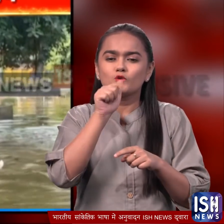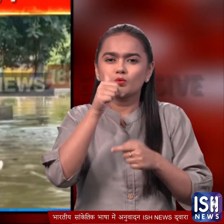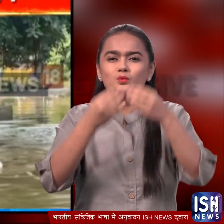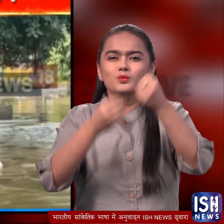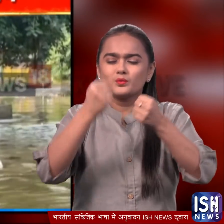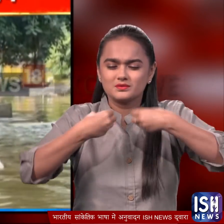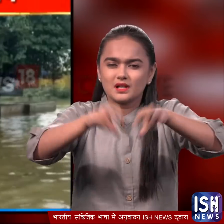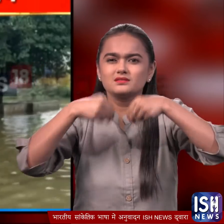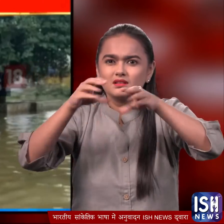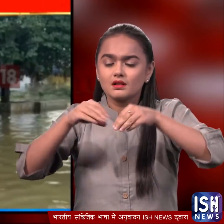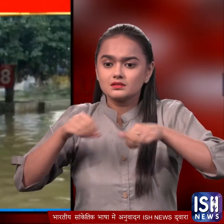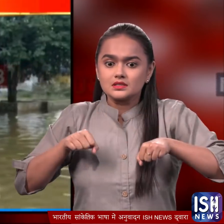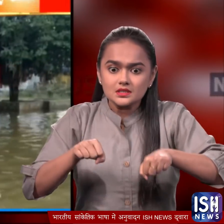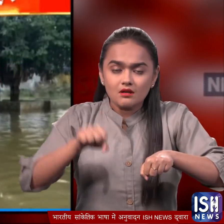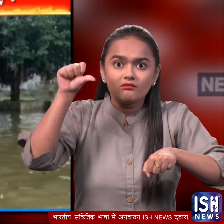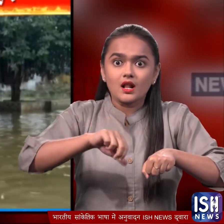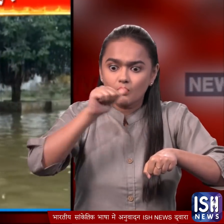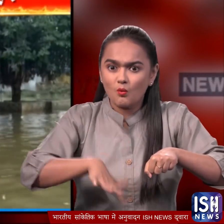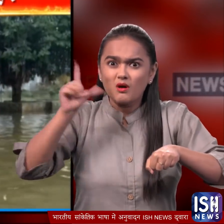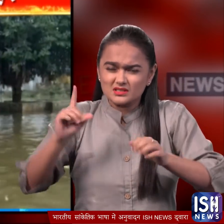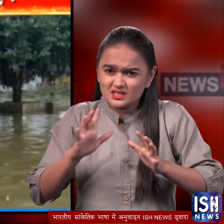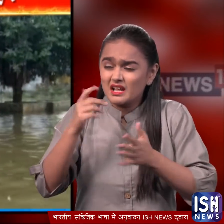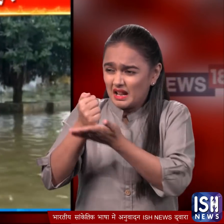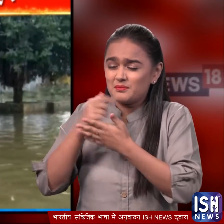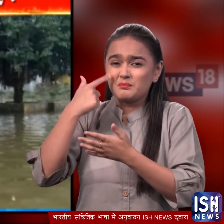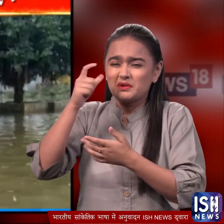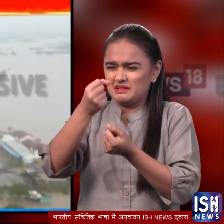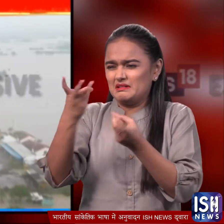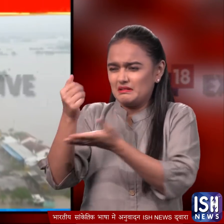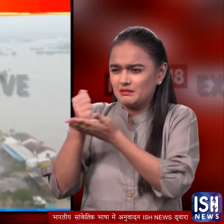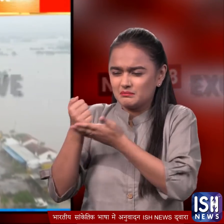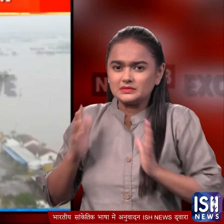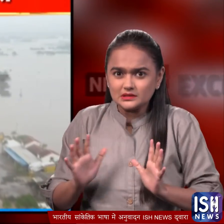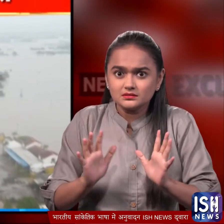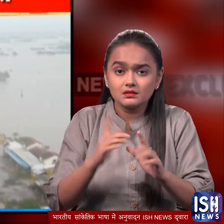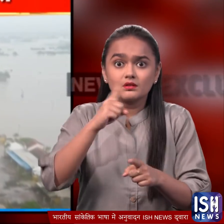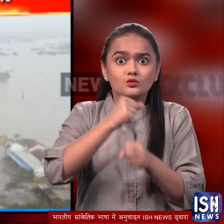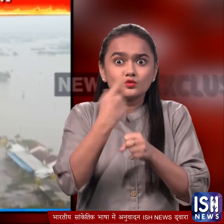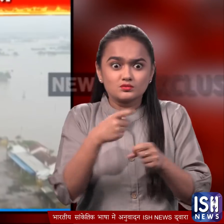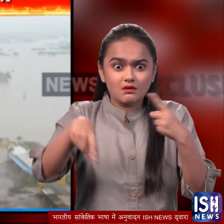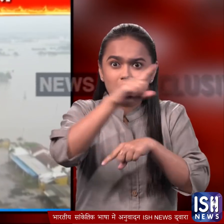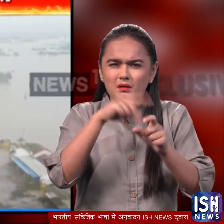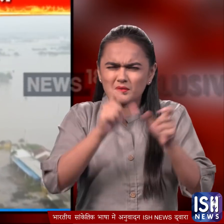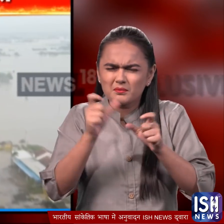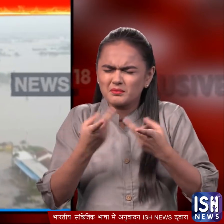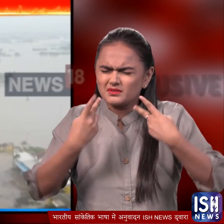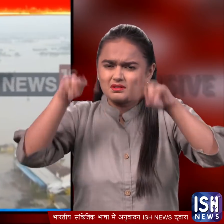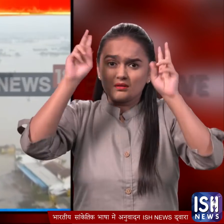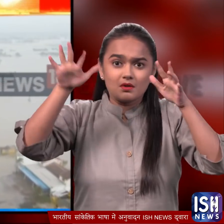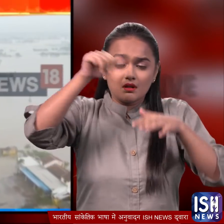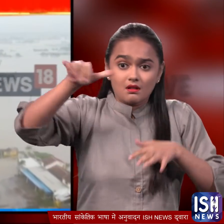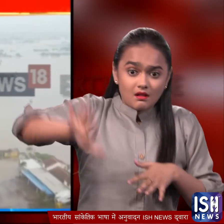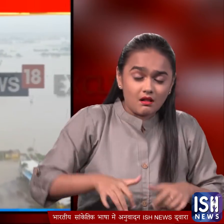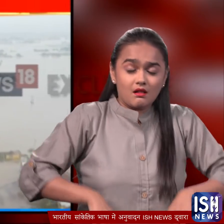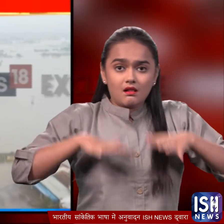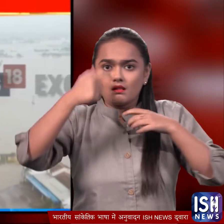एक आदमी की गाड़ी पानी में फंस गई, जिसे निकालने के लिए उसे कुछ लोगों की मदद लेनी पड़ी। गुजरात के आधा दर्जन से ज्यादा जिले इस वक्त बाढ़ जैसे हालात का